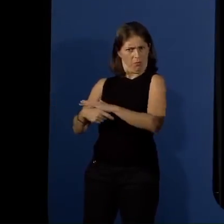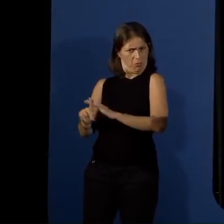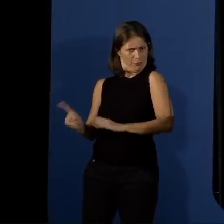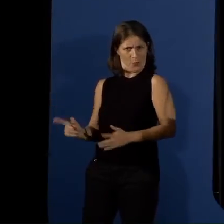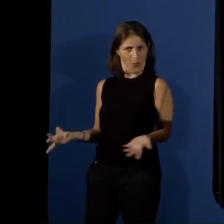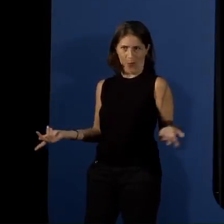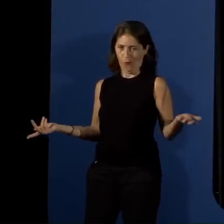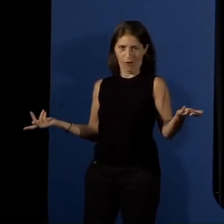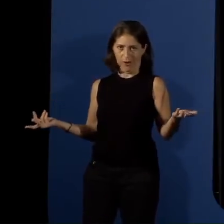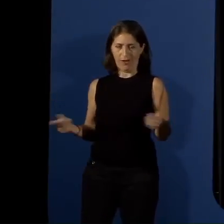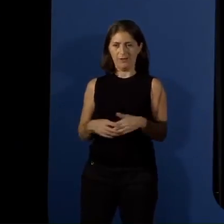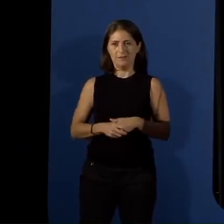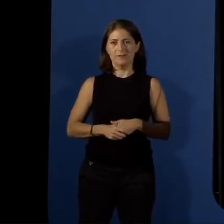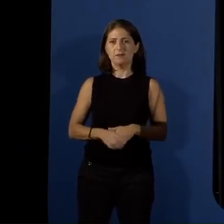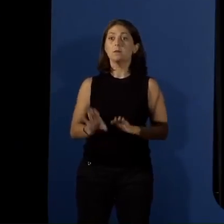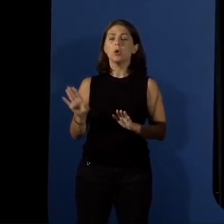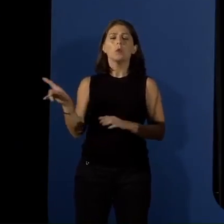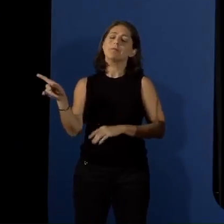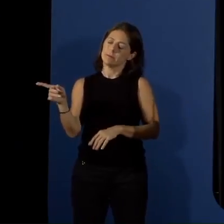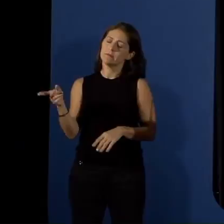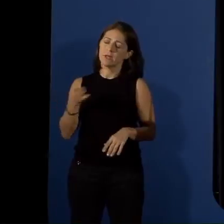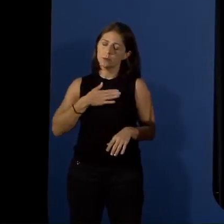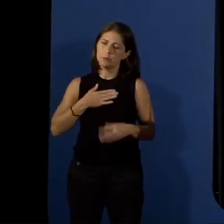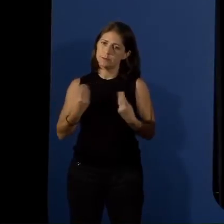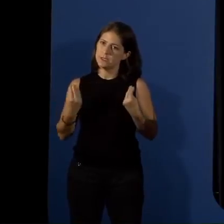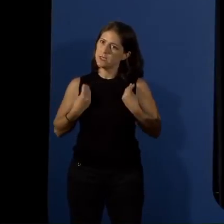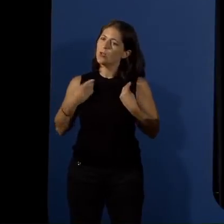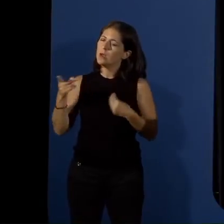eso. Estaba preocupado pola miña saúde.